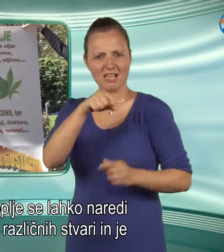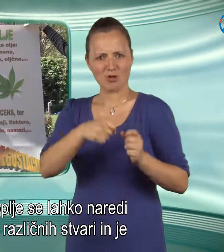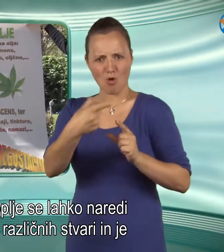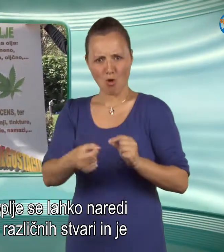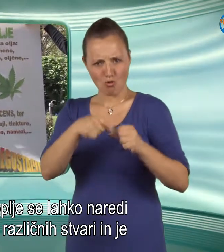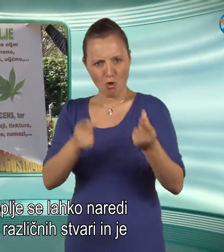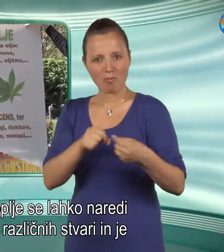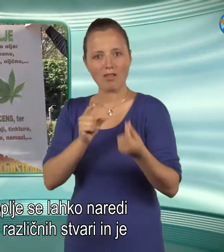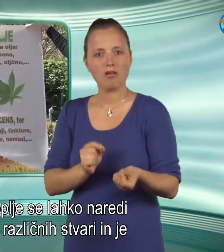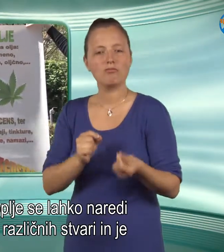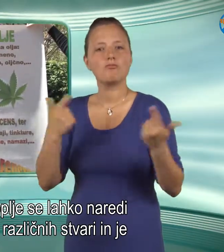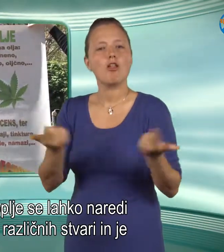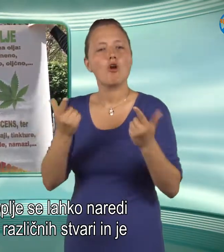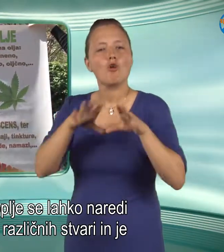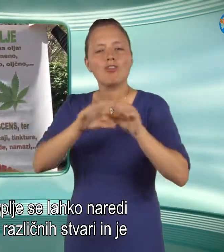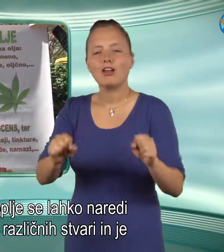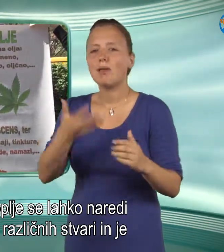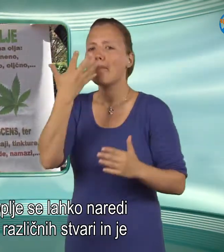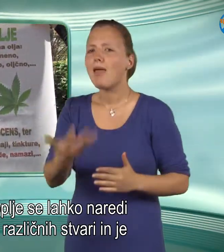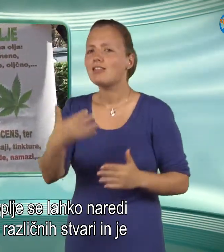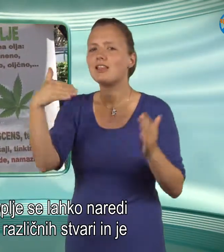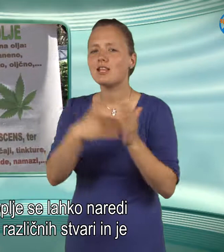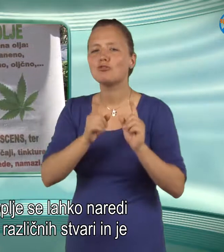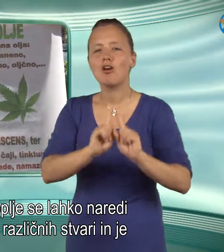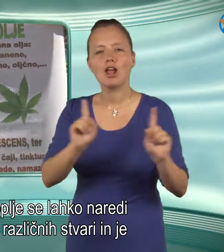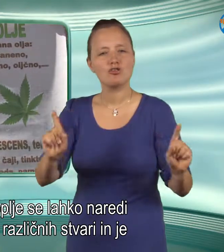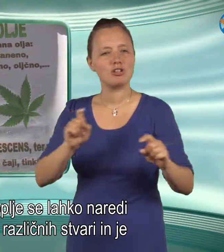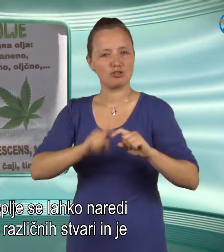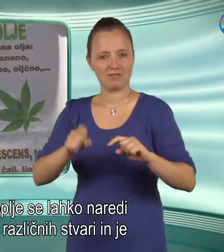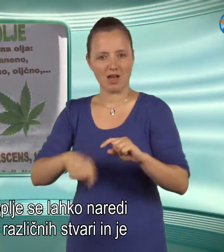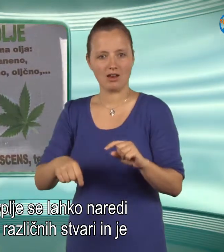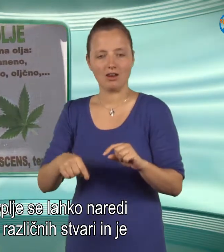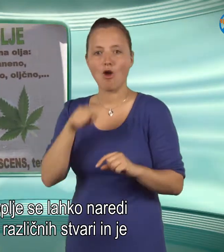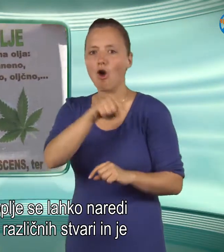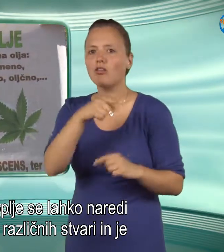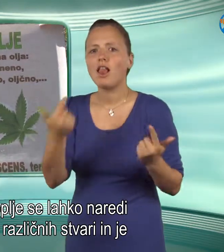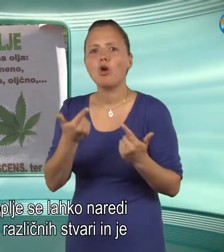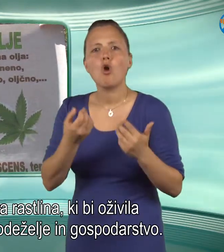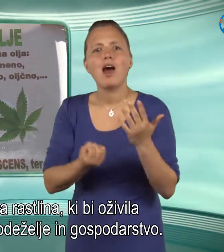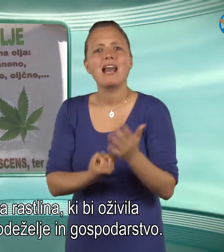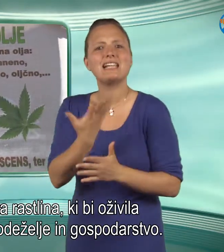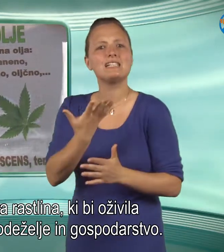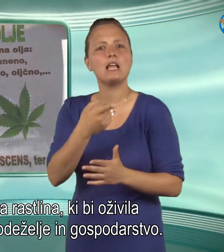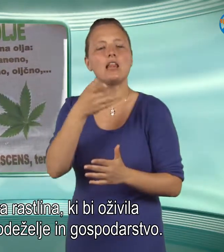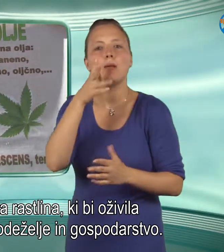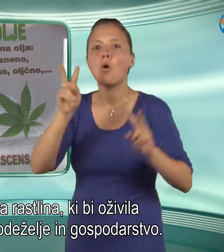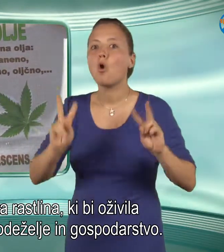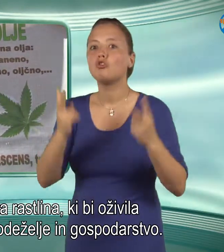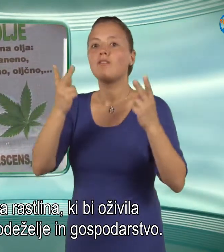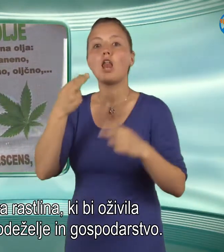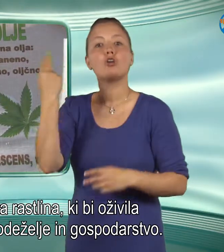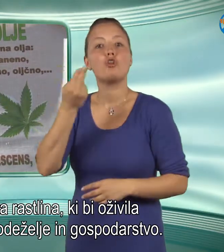Iz konoplje se lahko naredi 50 000 različnih stvari in je lahko tista rastlina, ki bi oživila